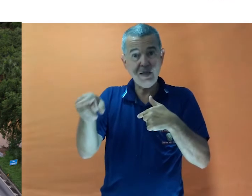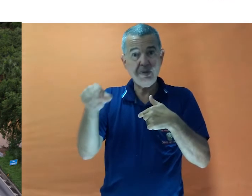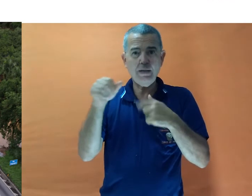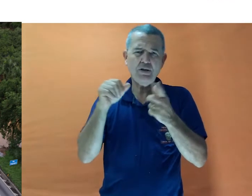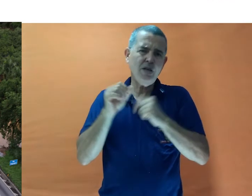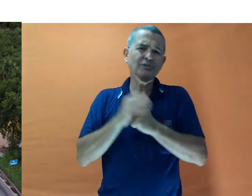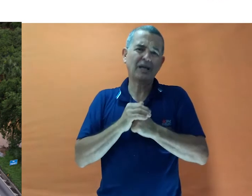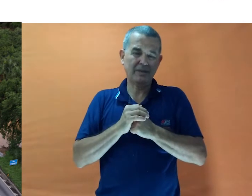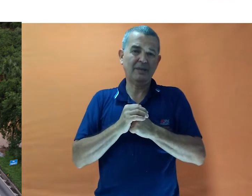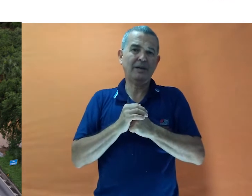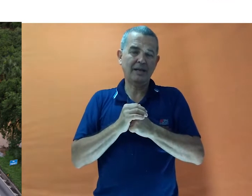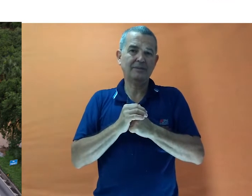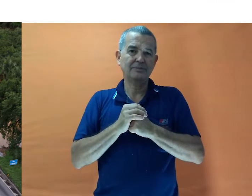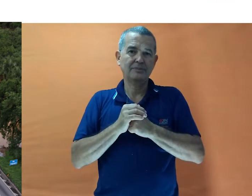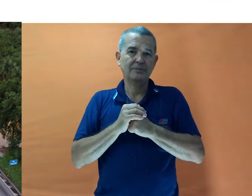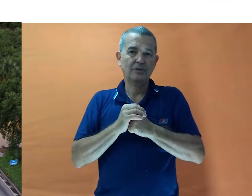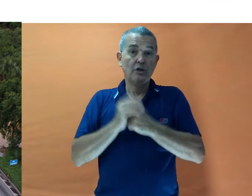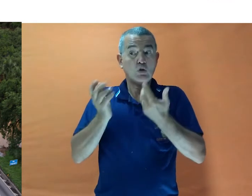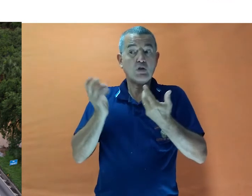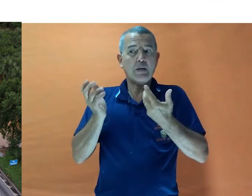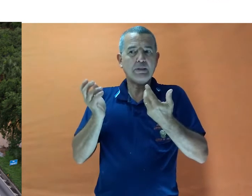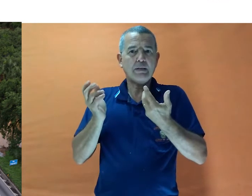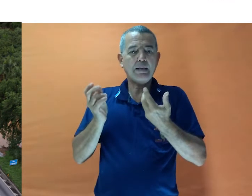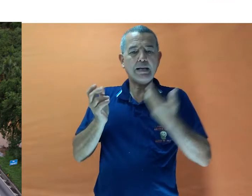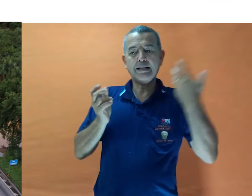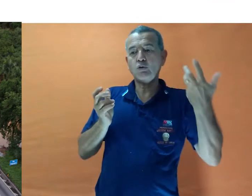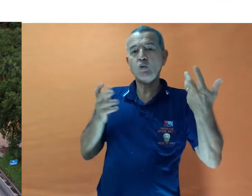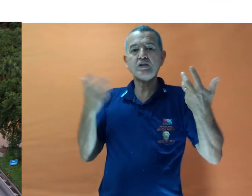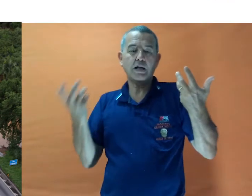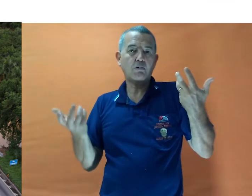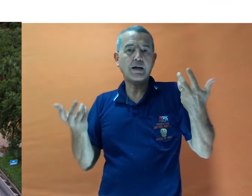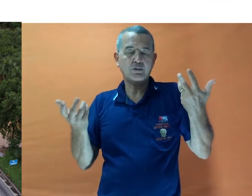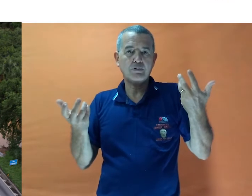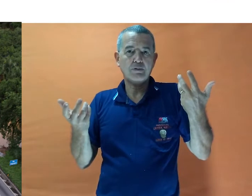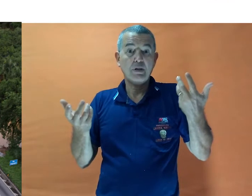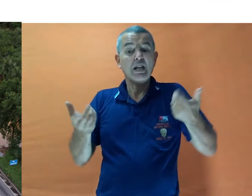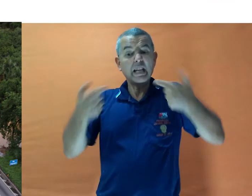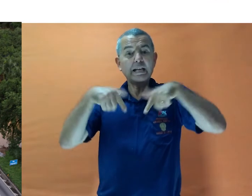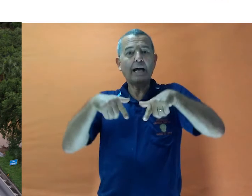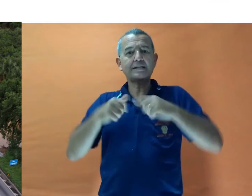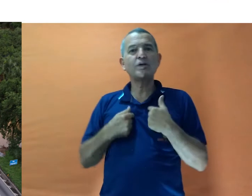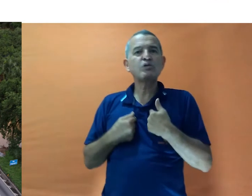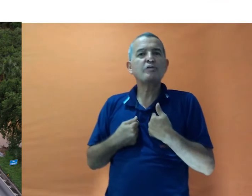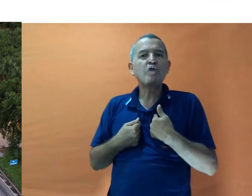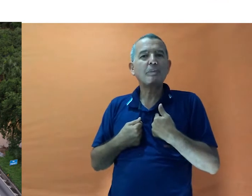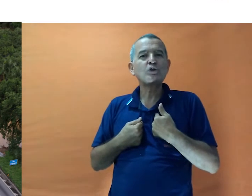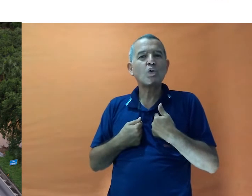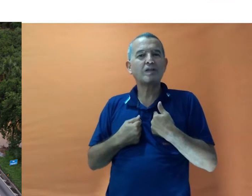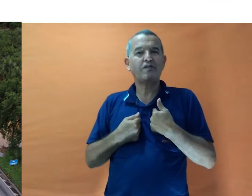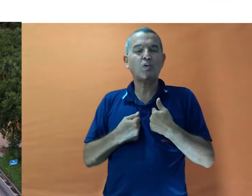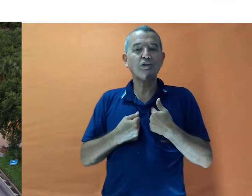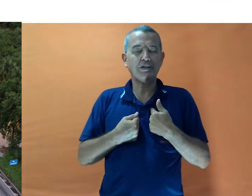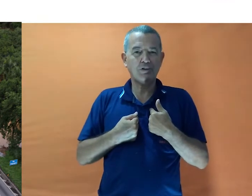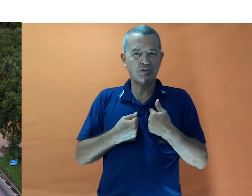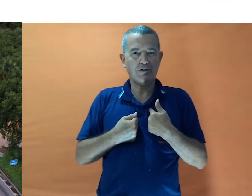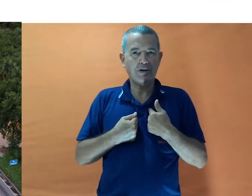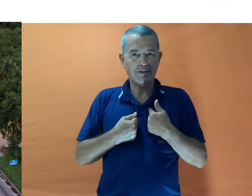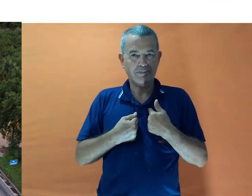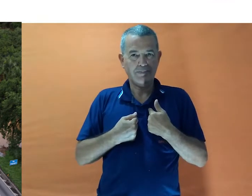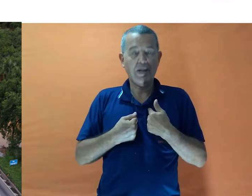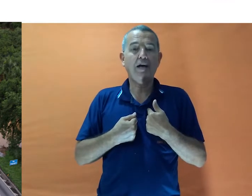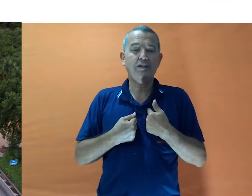desta imagem, não dá para trabalhar. Só dá para trabalhar na 2 e na 4. E na 5, se for a pessoa que estiver contando a